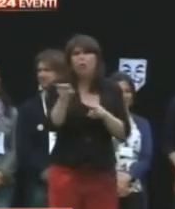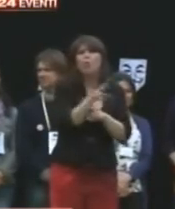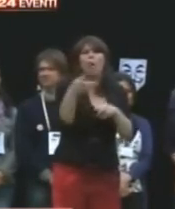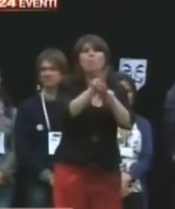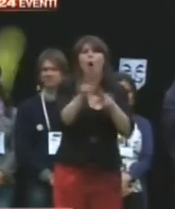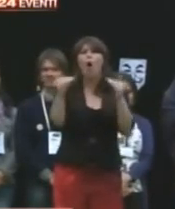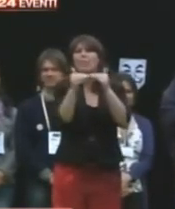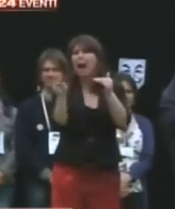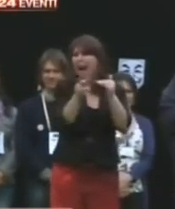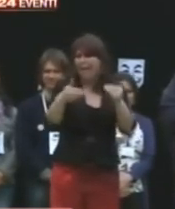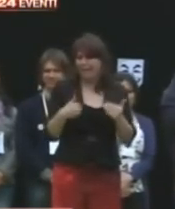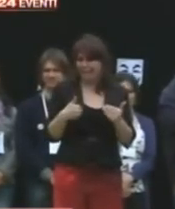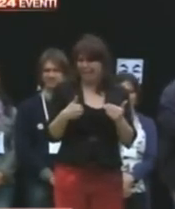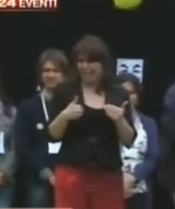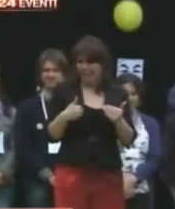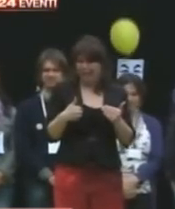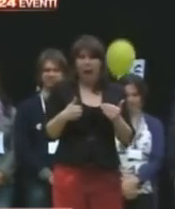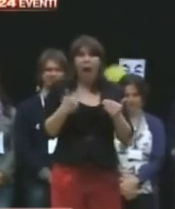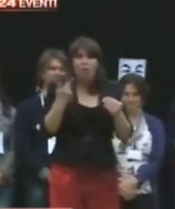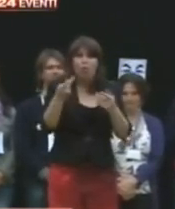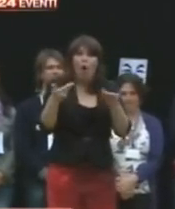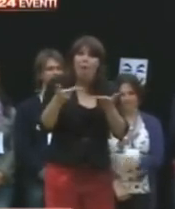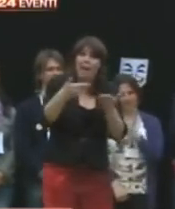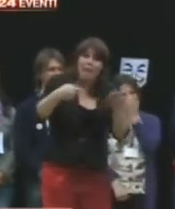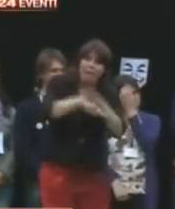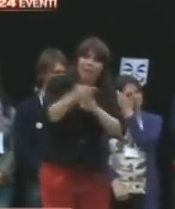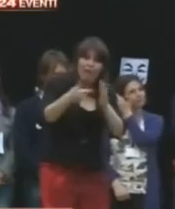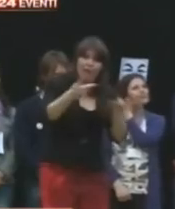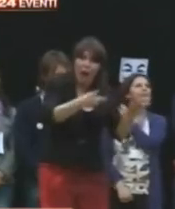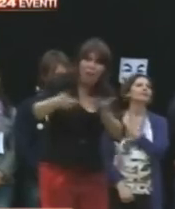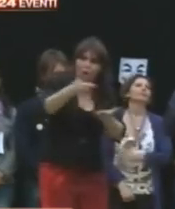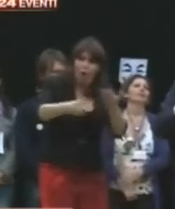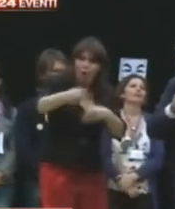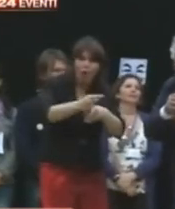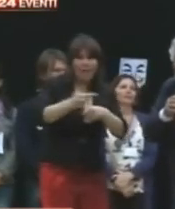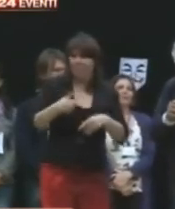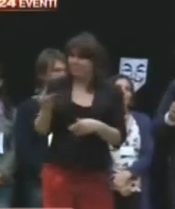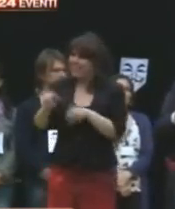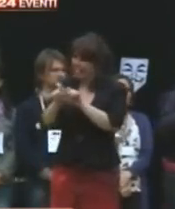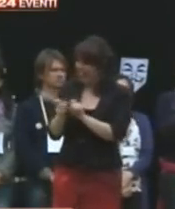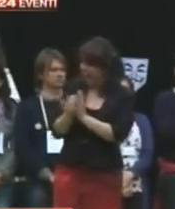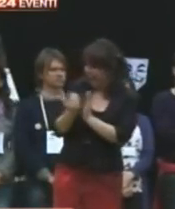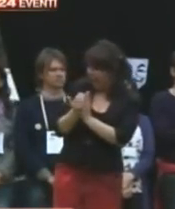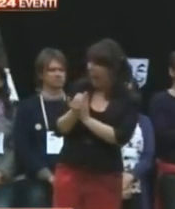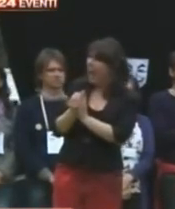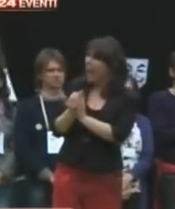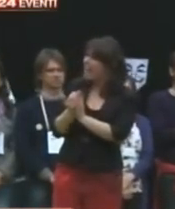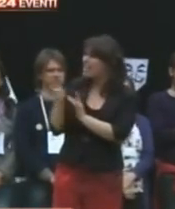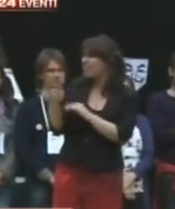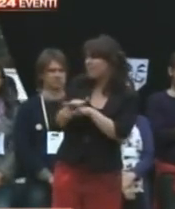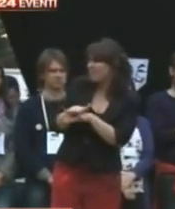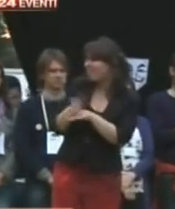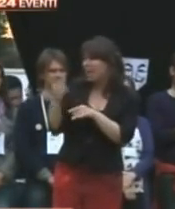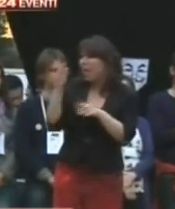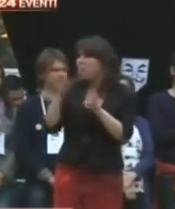che si fanno i favori sotto i nostri occhi, si fanno i favori. Io ti tolgo un po' di danni che puoi fare tu colluso